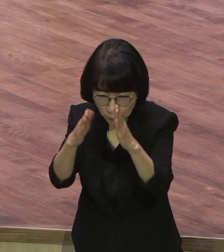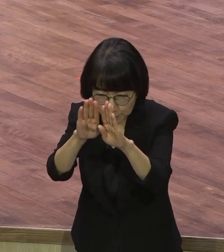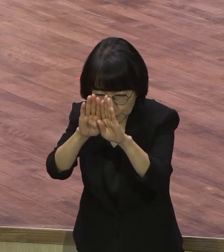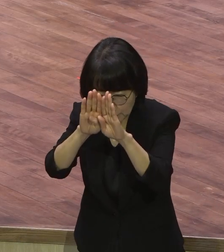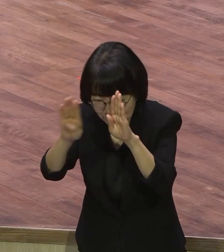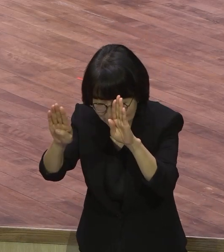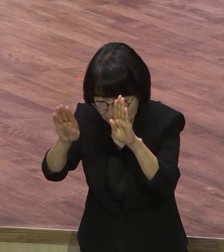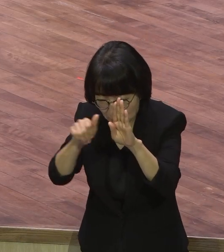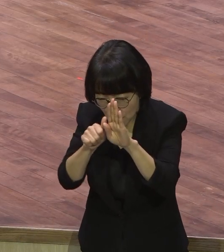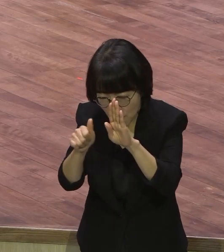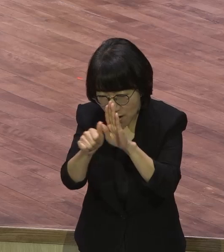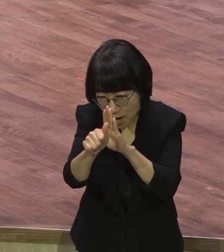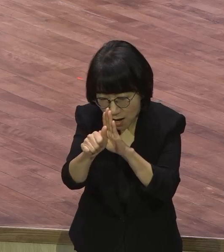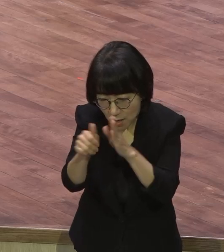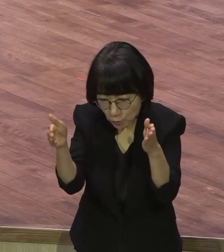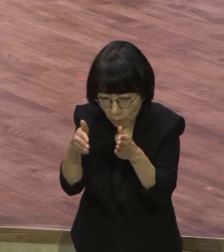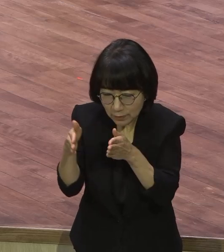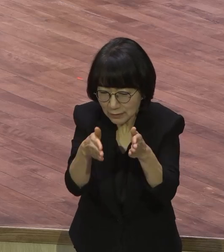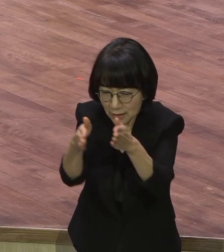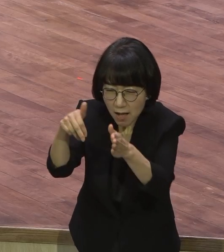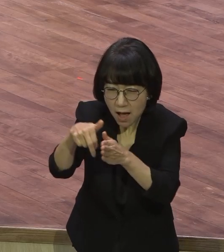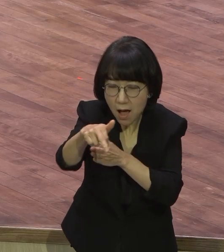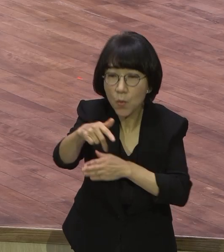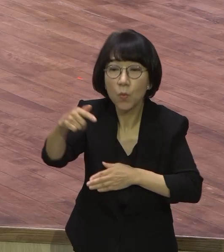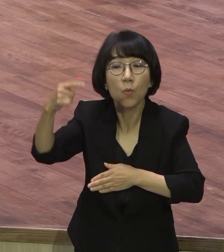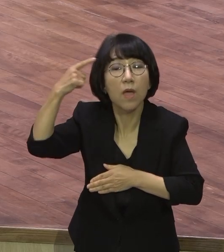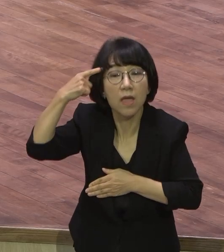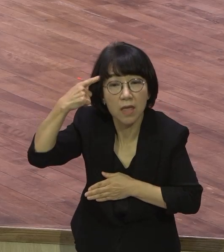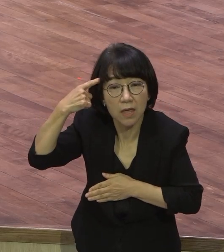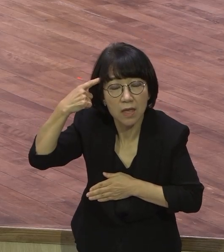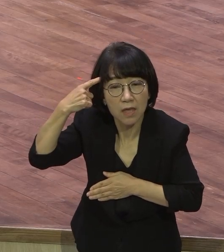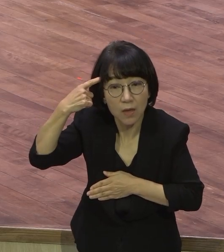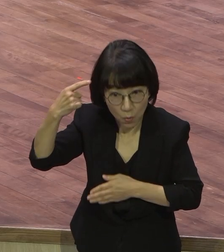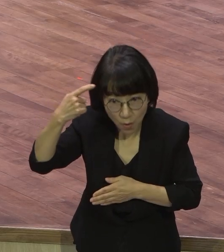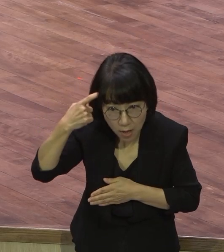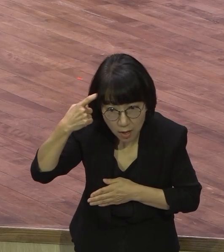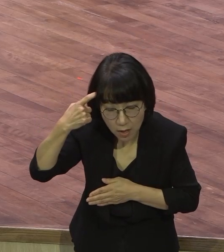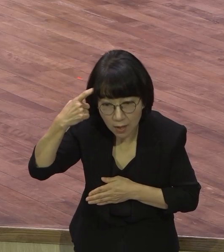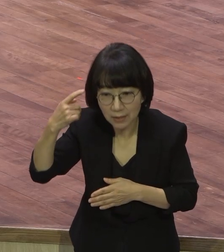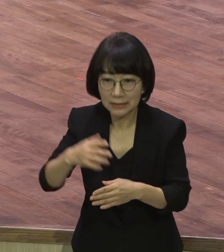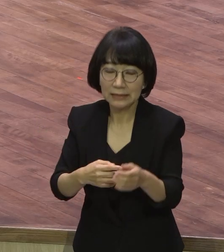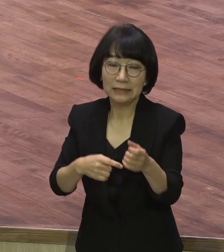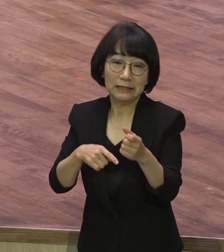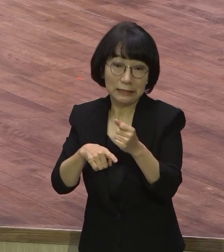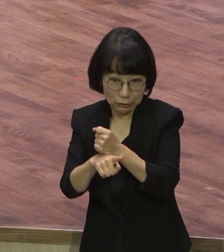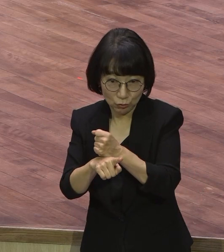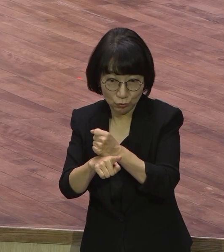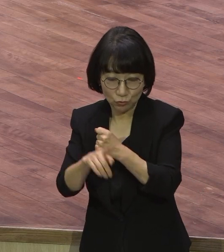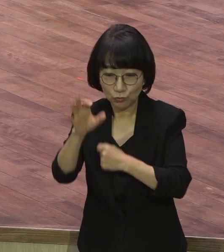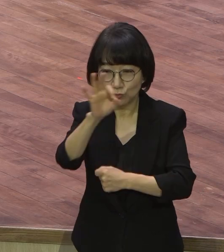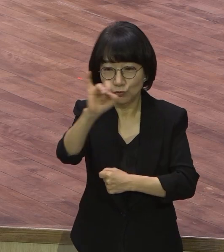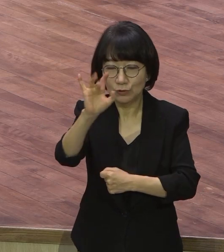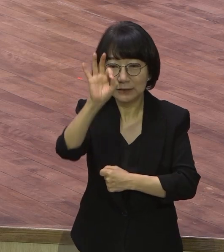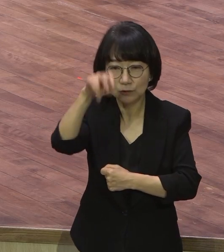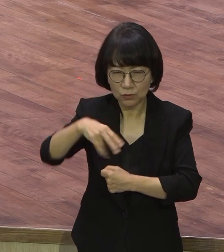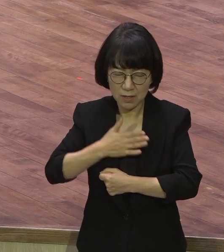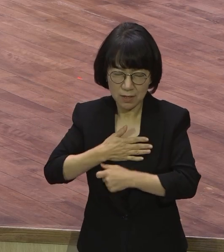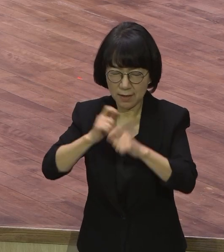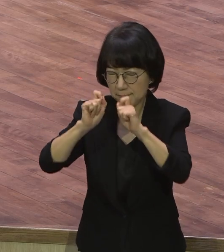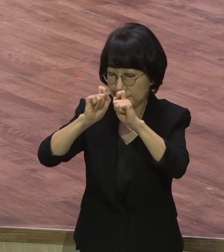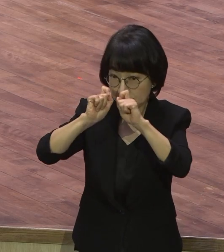좁은 길로 가야만 하는 이유. 왜 좁은 문이 들어가요. 왜 좁은 길을 가야 되나. 그 영적인 이유. 이걸